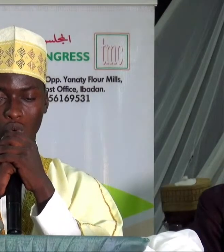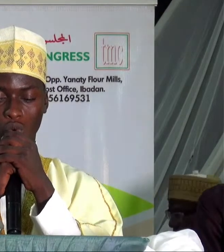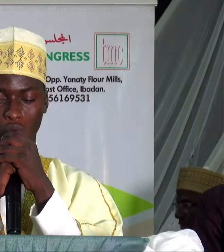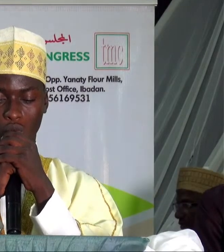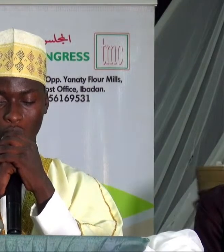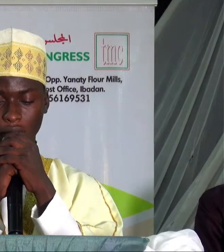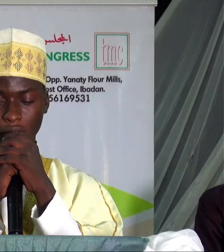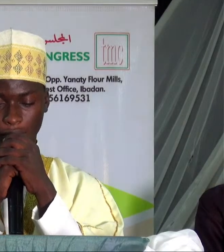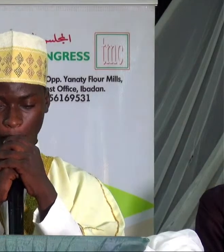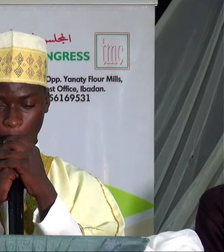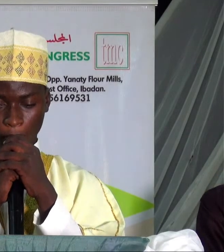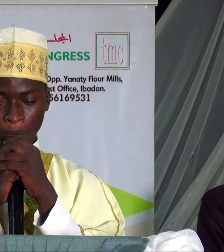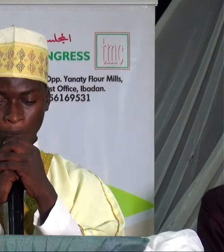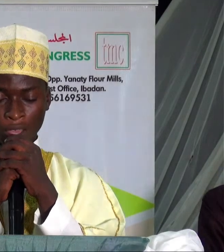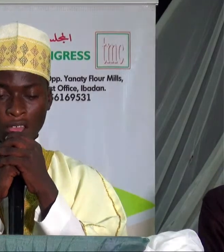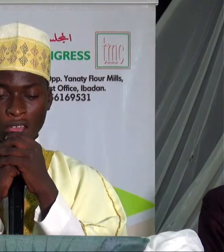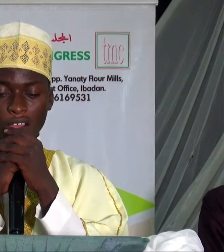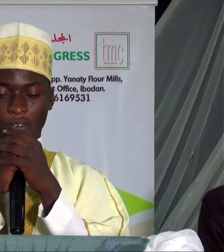فكذبوه